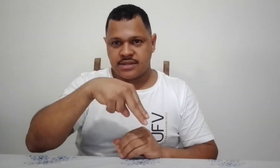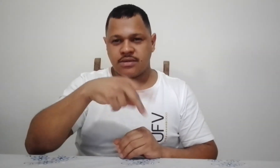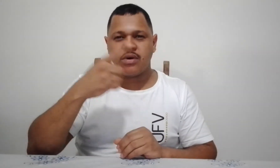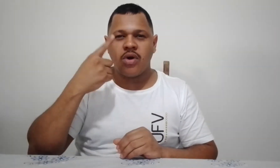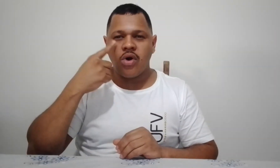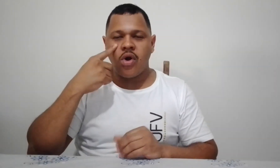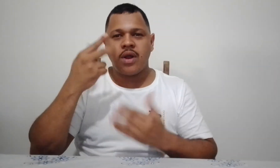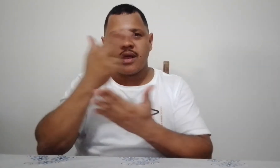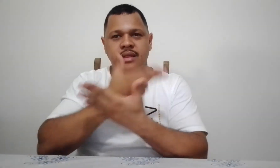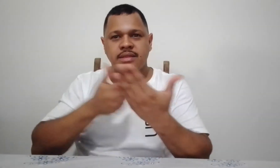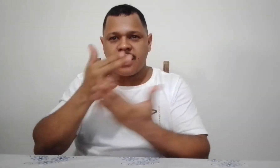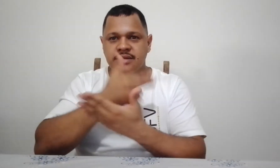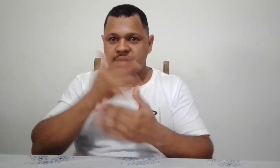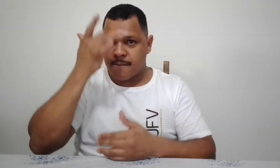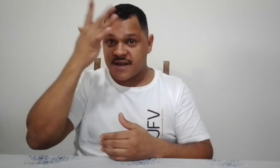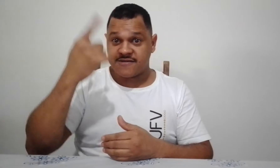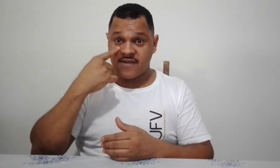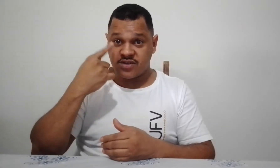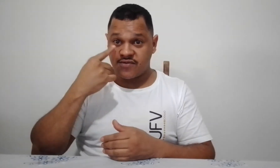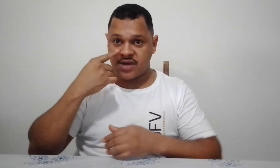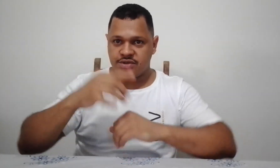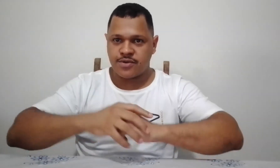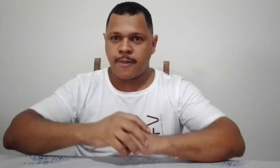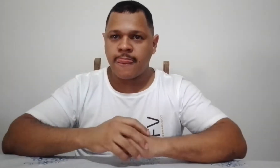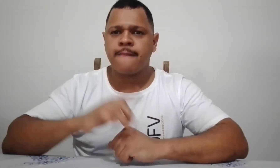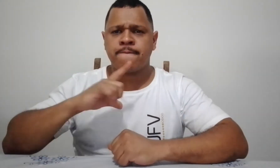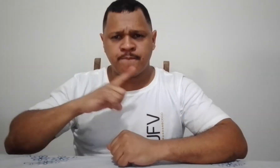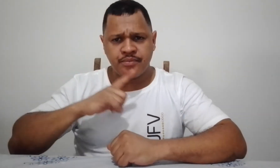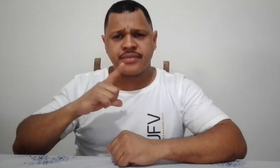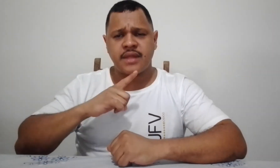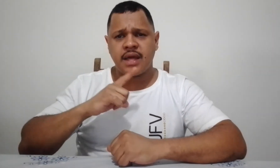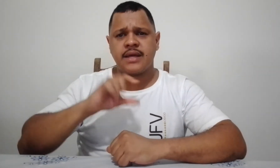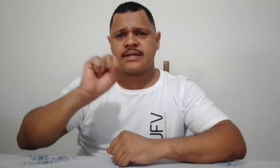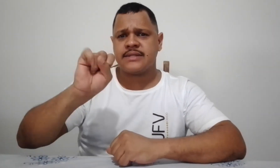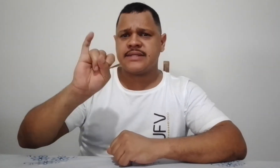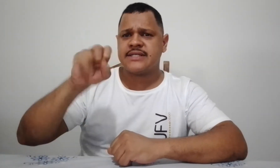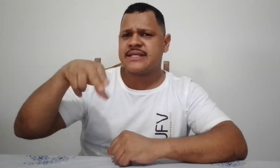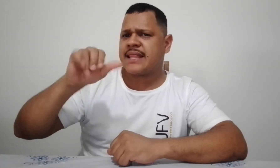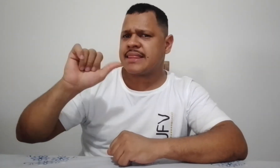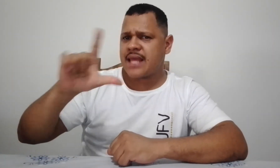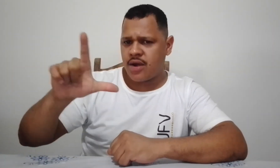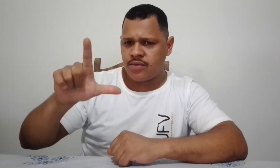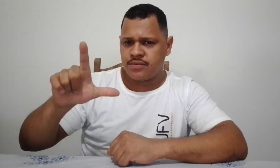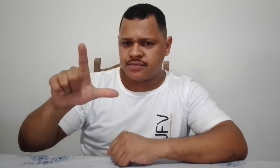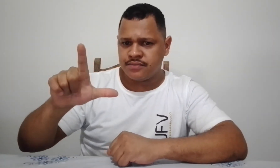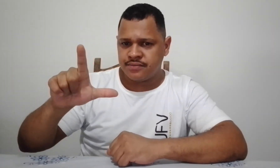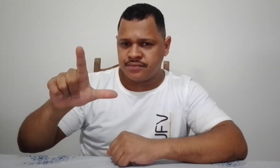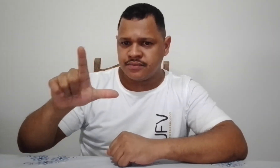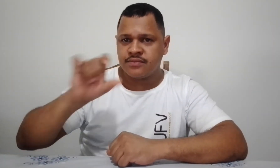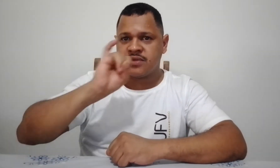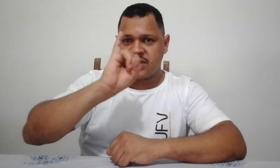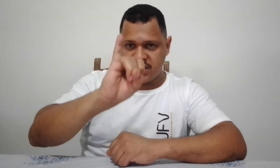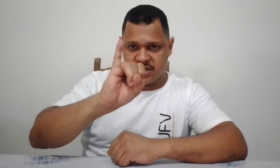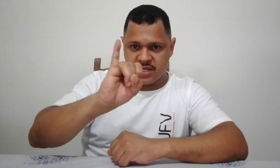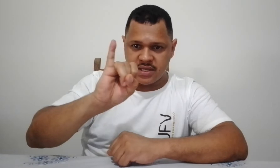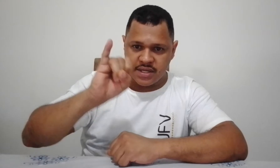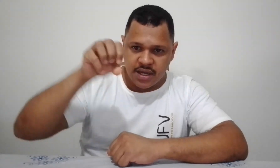mais fácil. Observe que a gente tem um sinal Im seno de ômega t. A amplitude Im